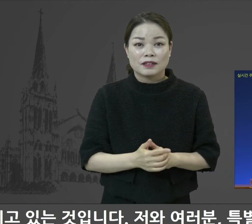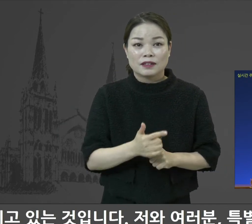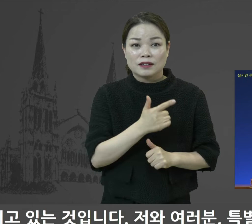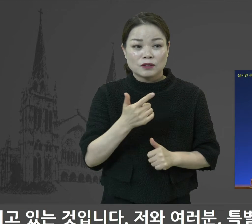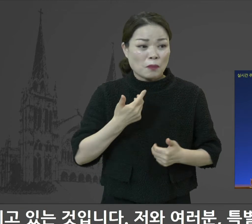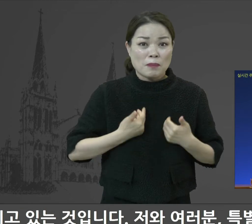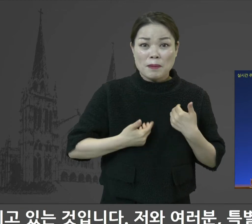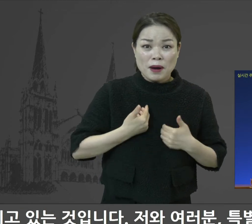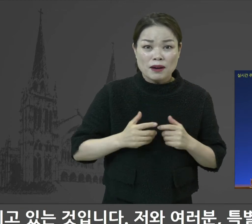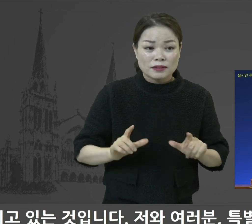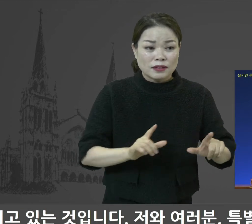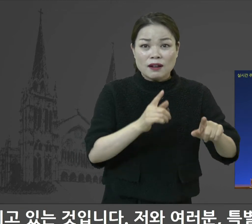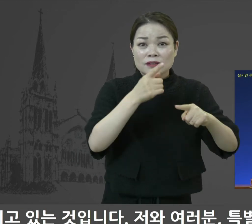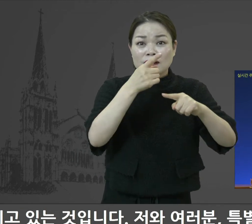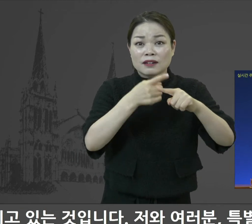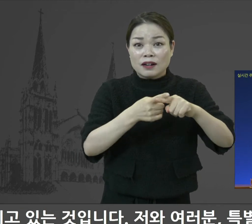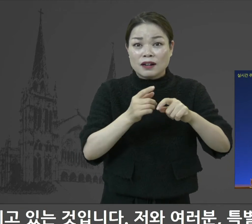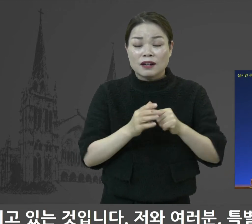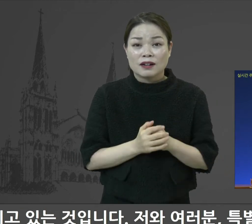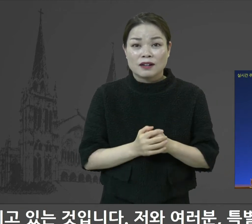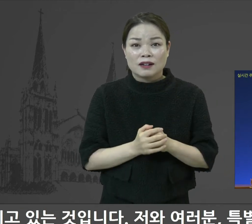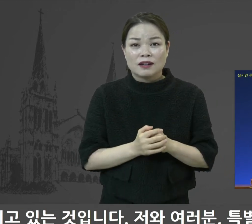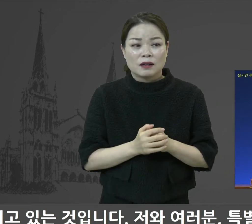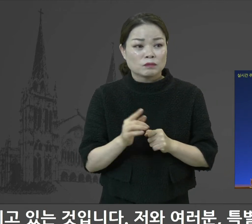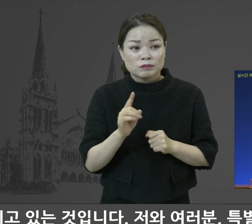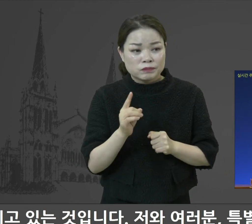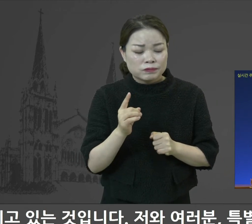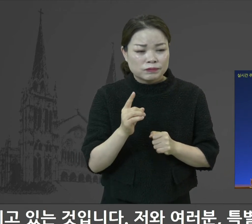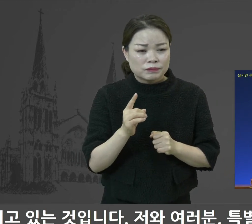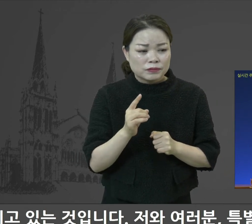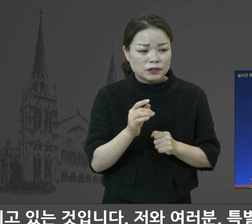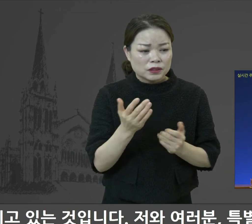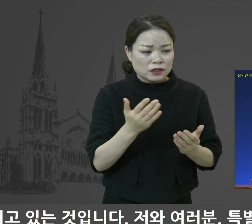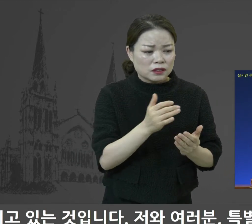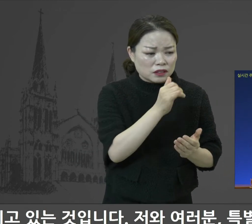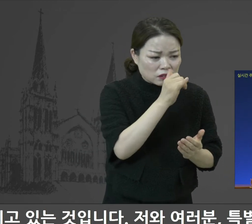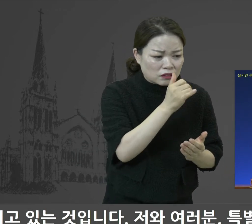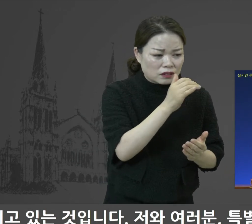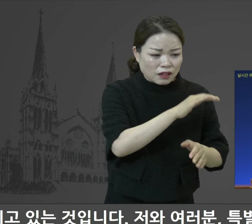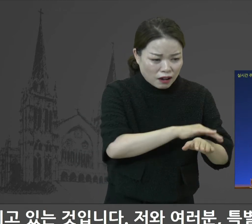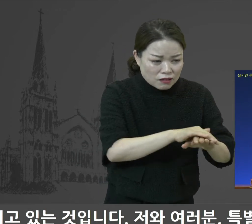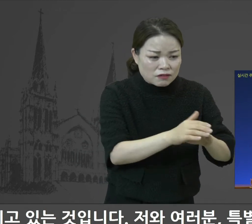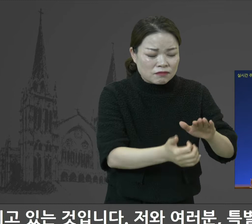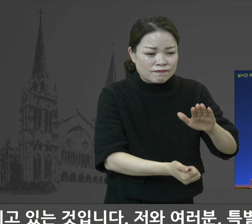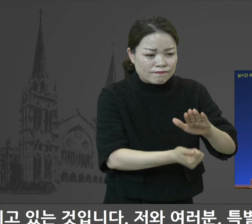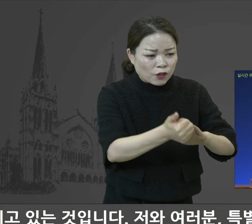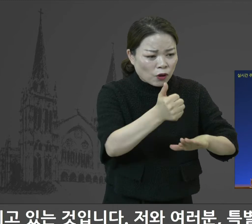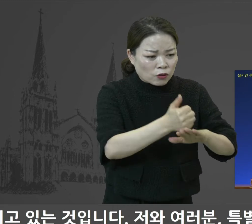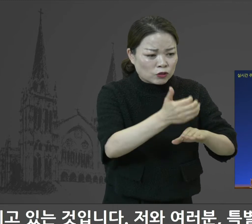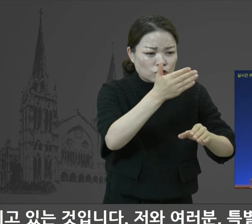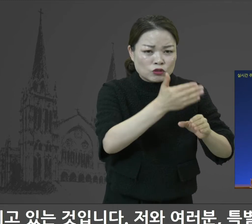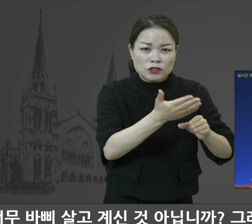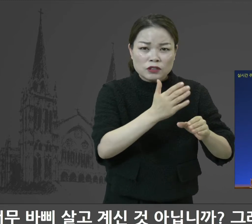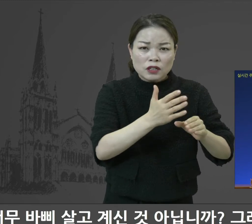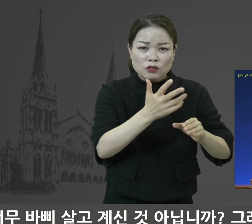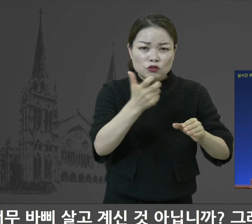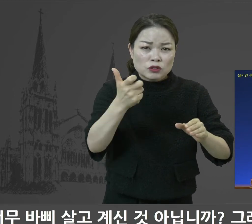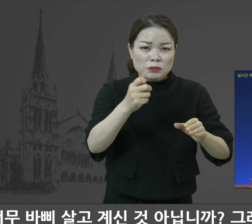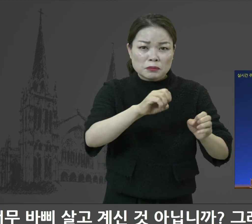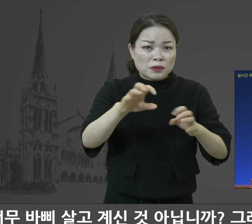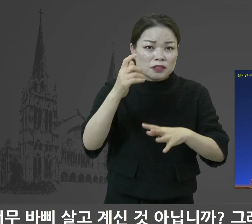너무 바삐 살다가 그래서 뭔가 어떤 일은 좀 되고 있는데 우리 주님 잃어버린 거